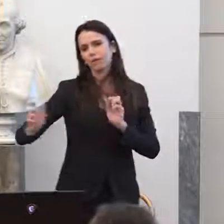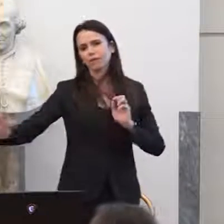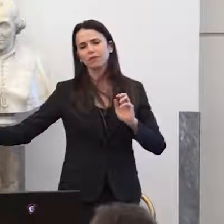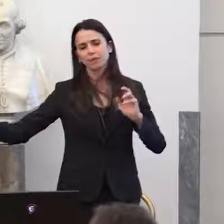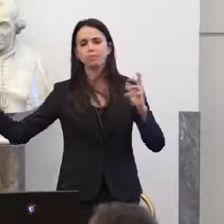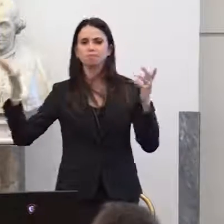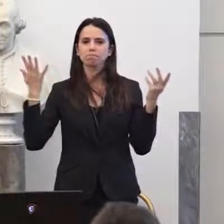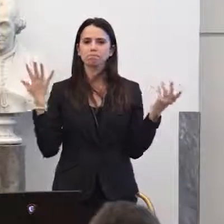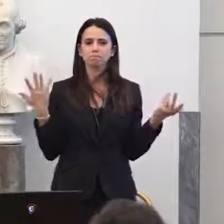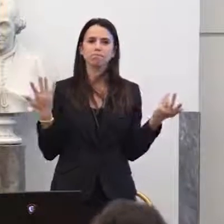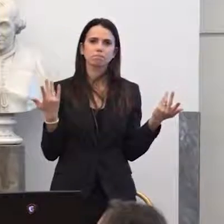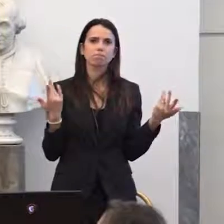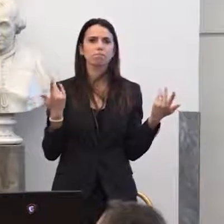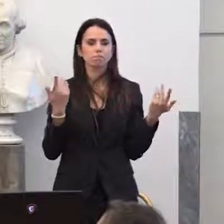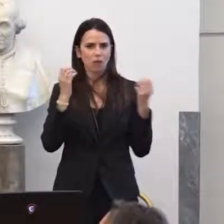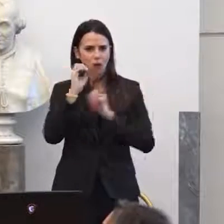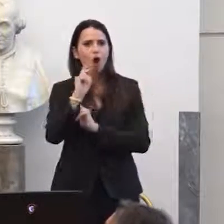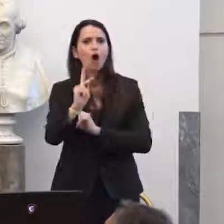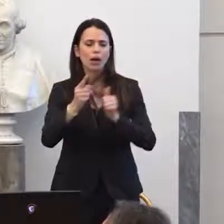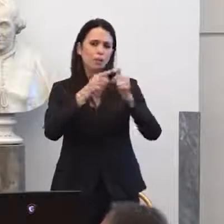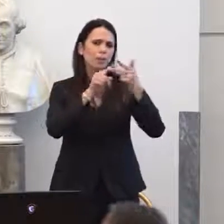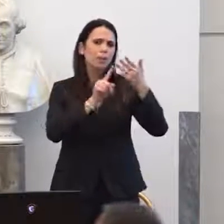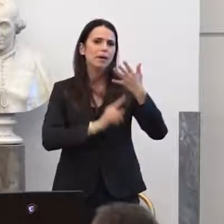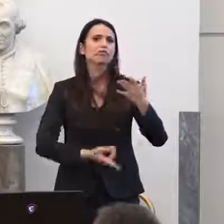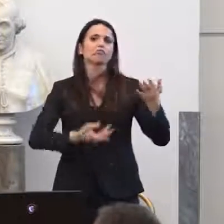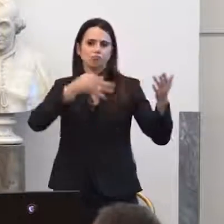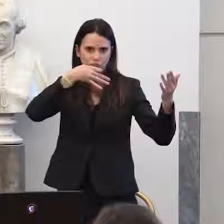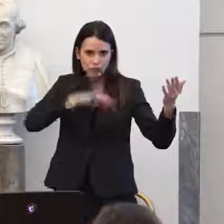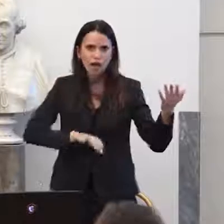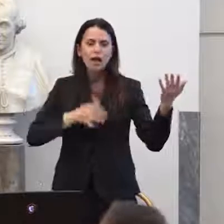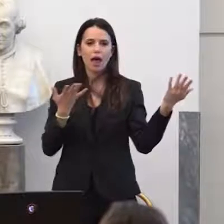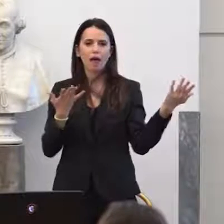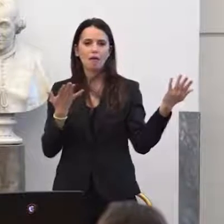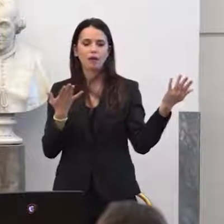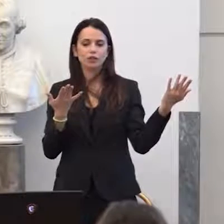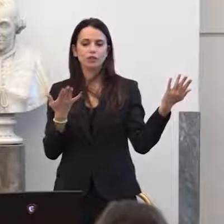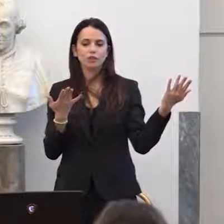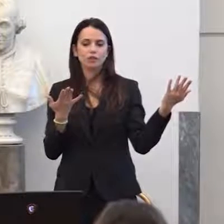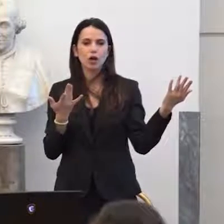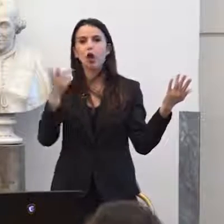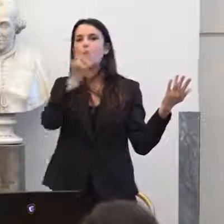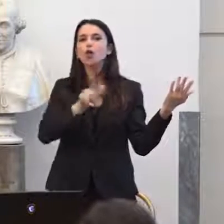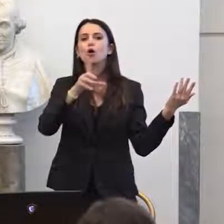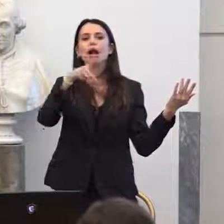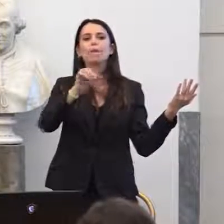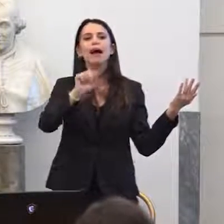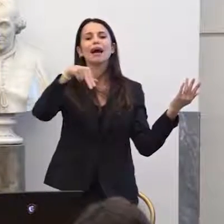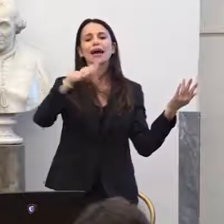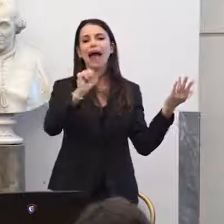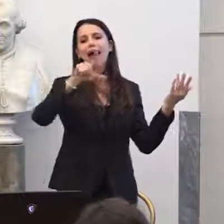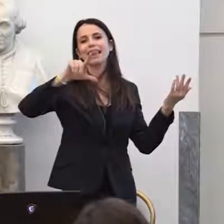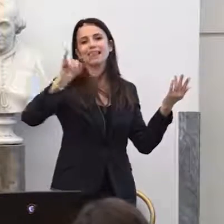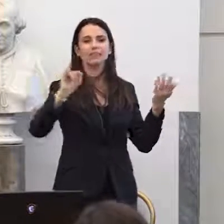Carlo Di Giusto che vince i campionati europei, piuttosto che Luca Pancalli che diventa